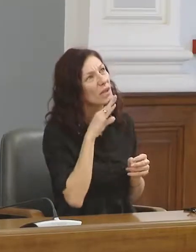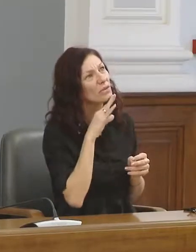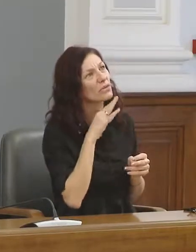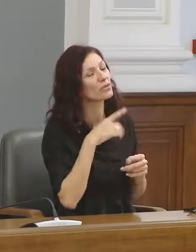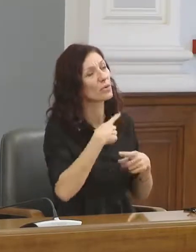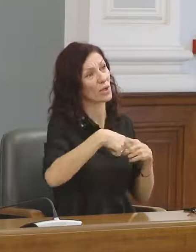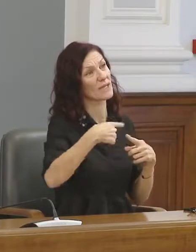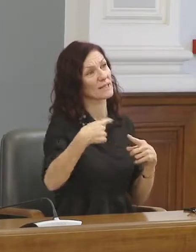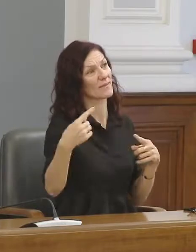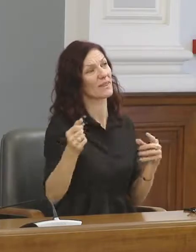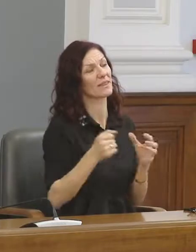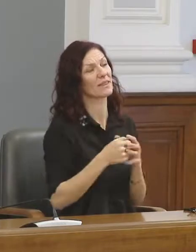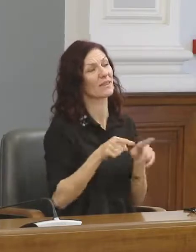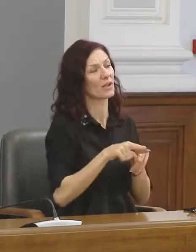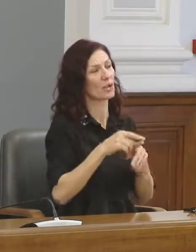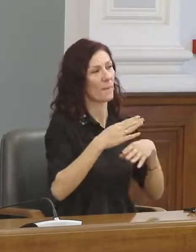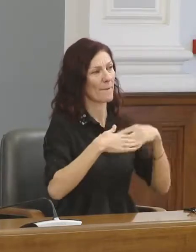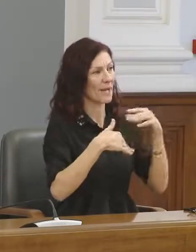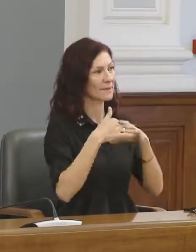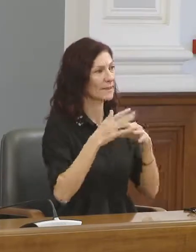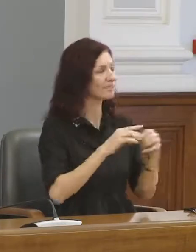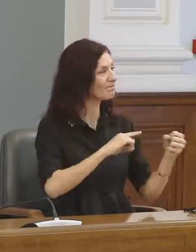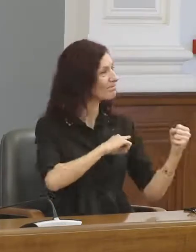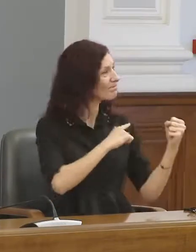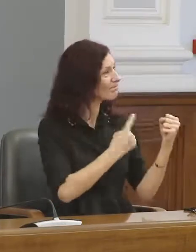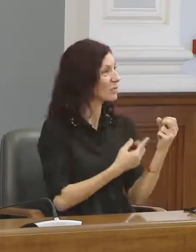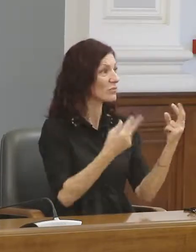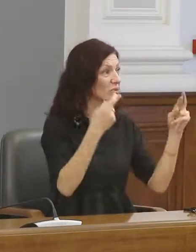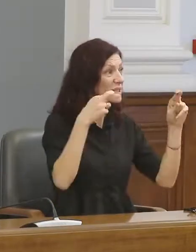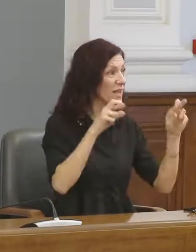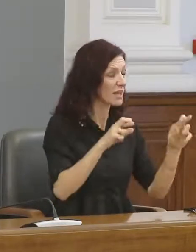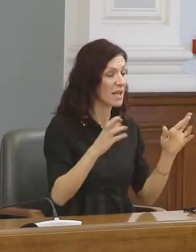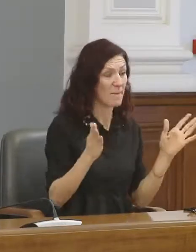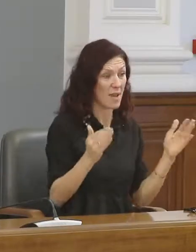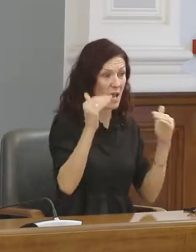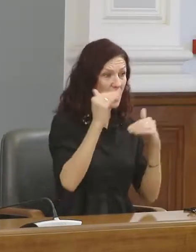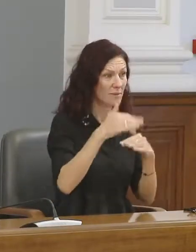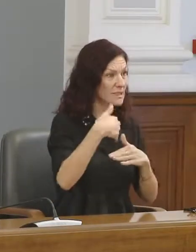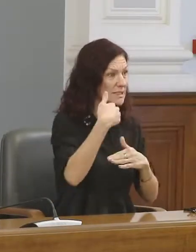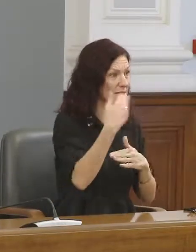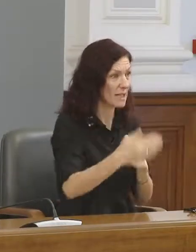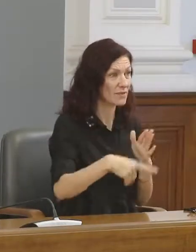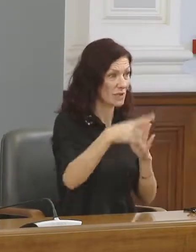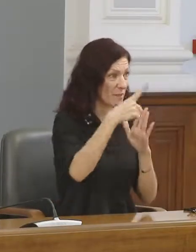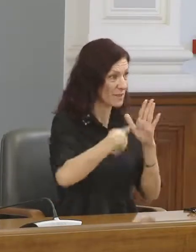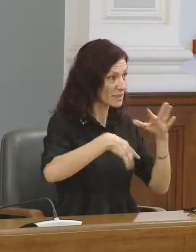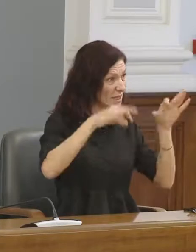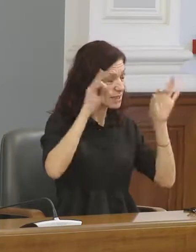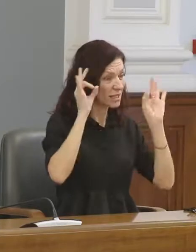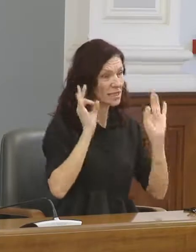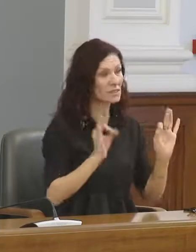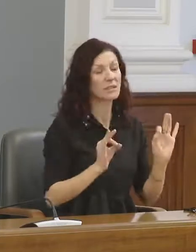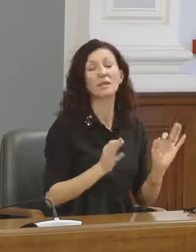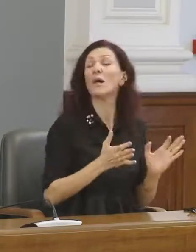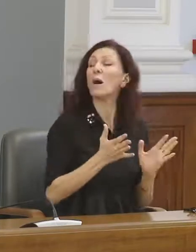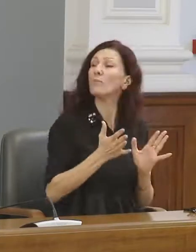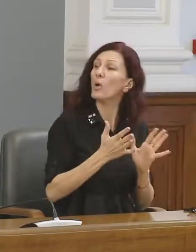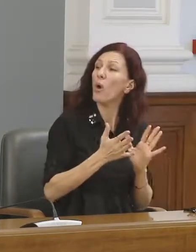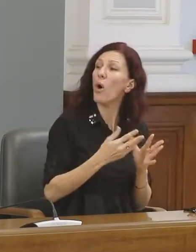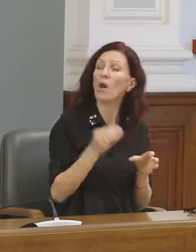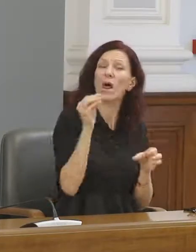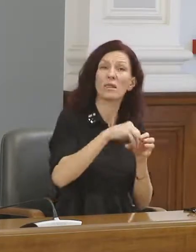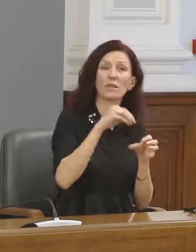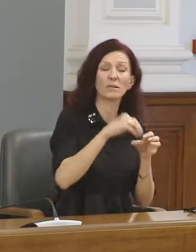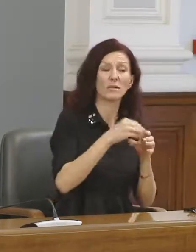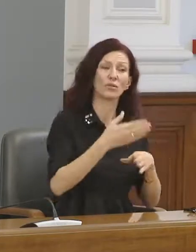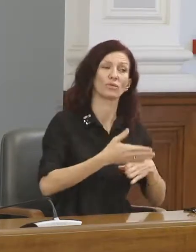но недостатъчно развит. И силно се надяваме тук в рамките на следващия месец действително да много хора да се включат в